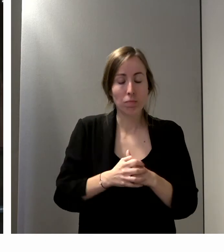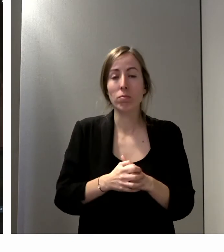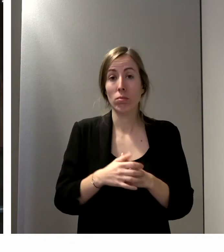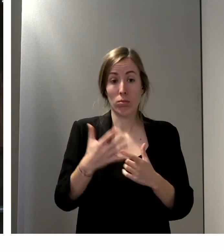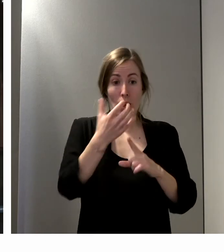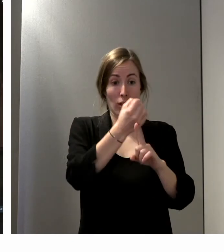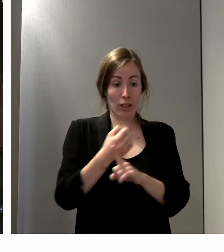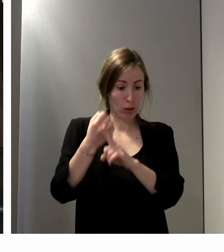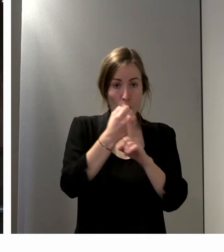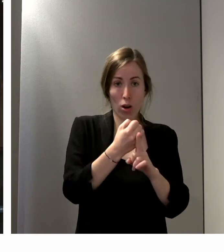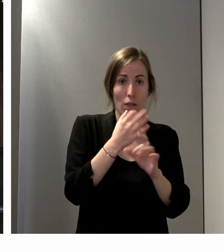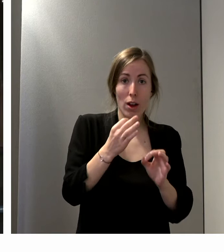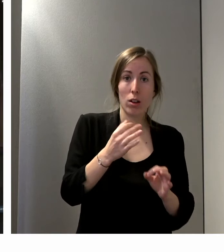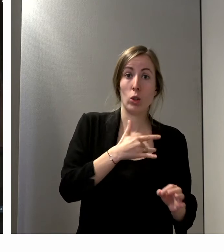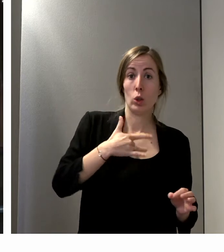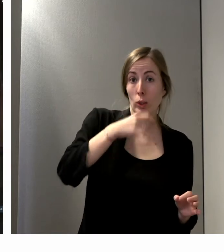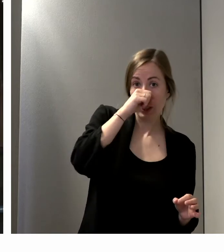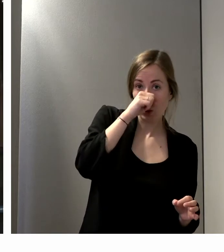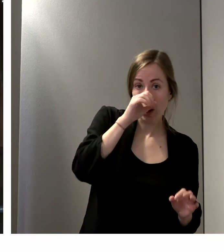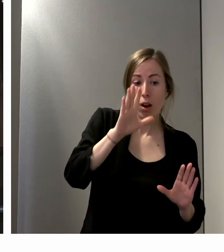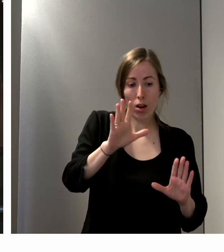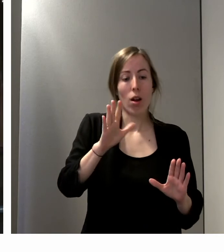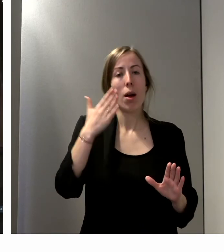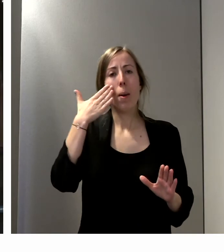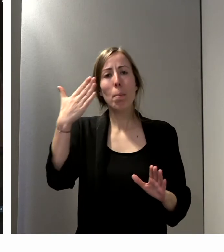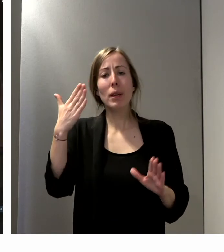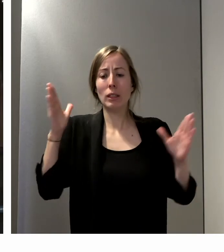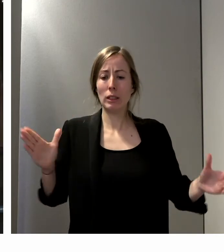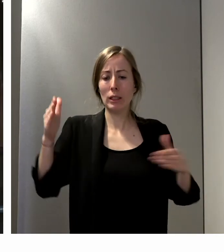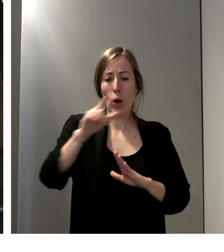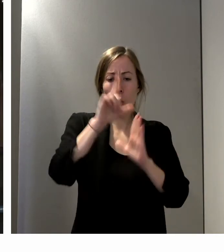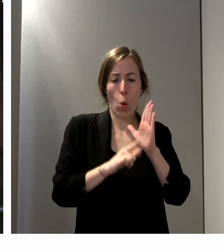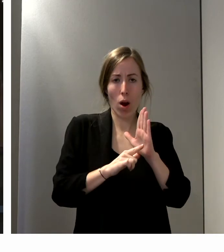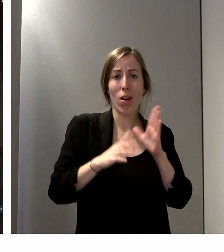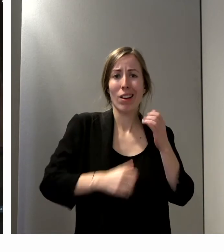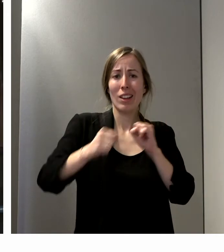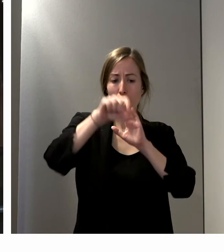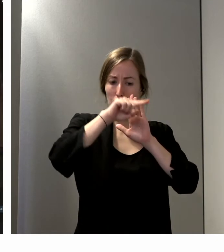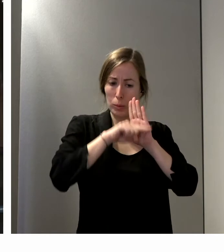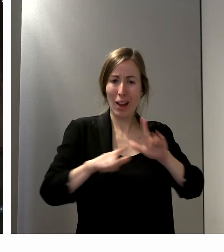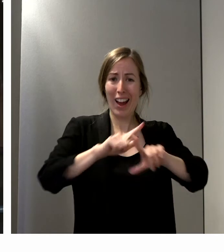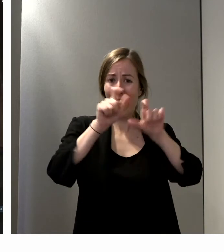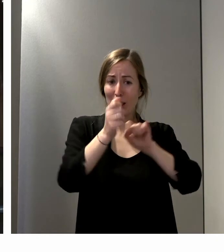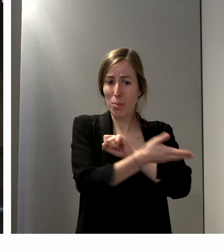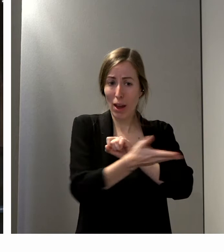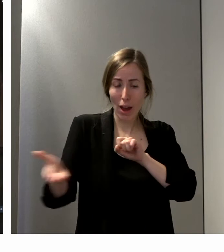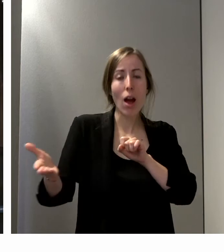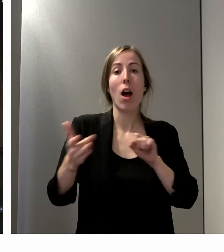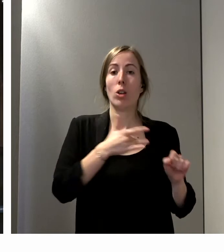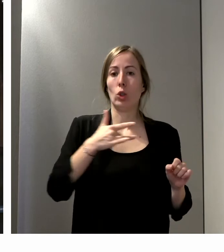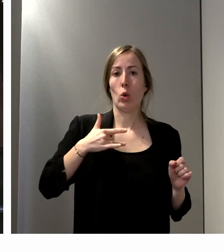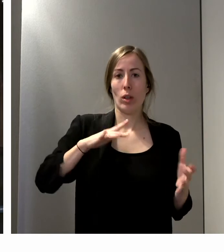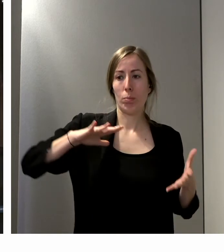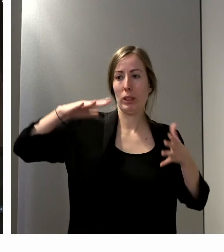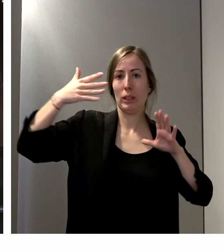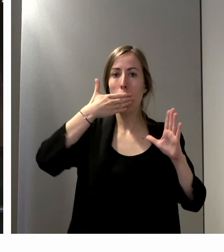santé sexuelle sont bien meilleurs lorsqu'est mis en place un cadre légal qui institue des règles respectueuses des droits humains.